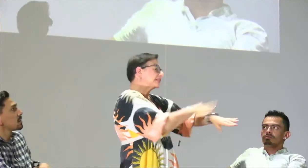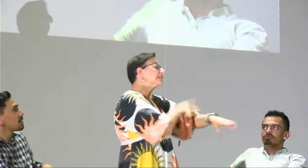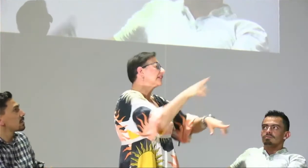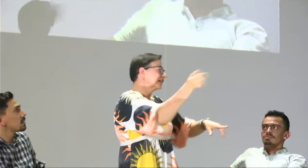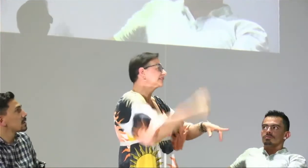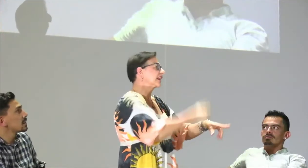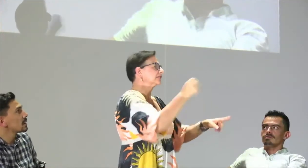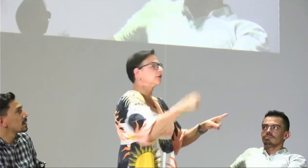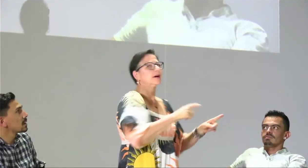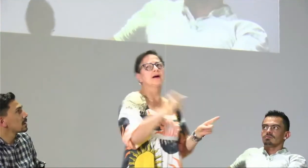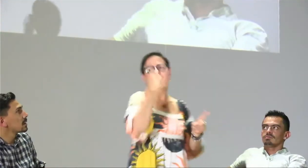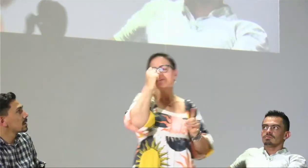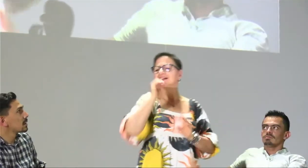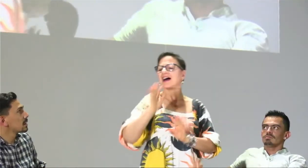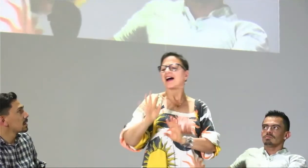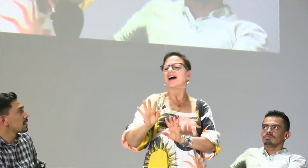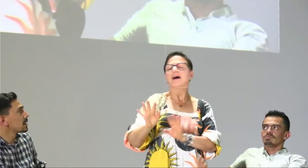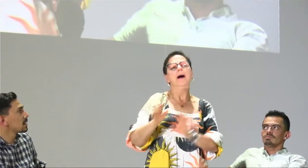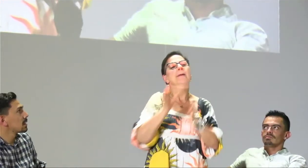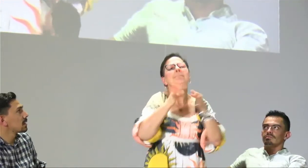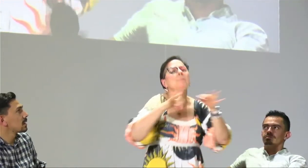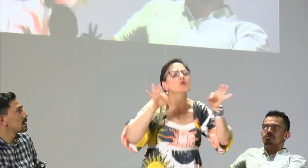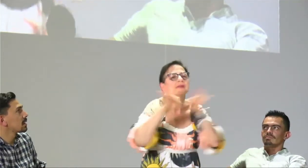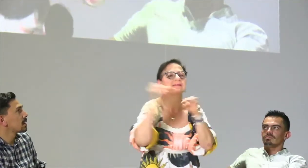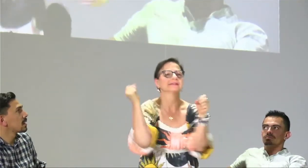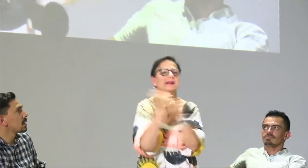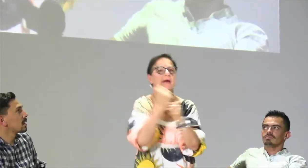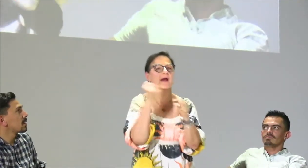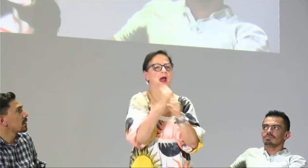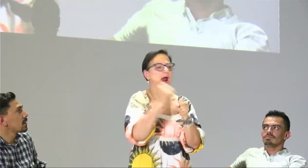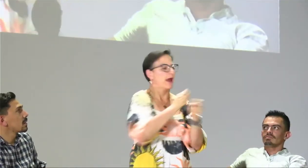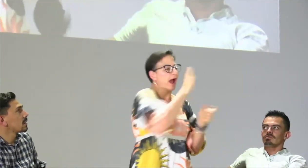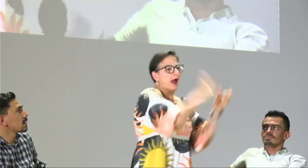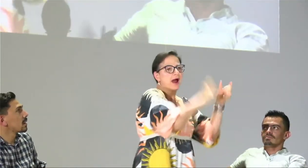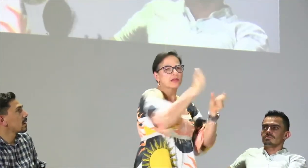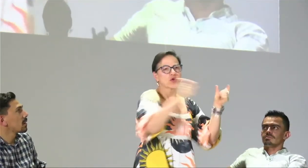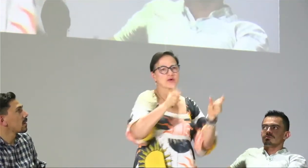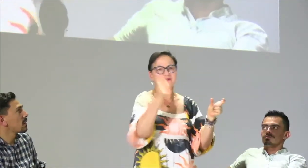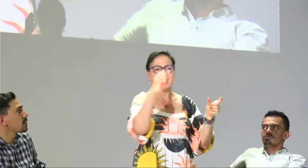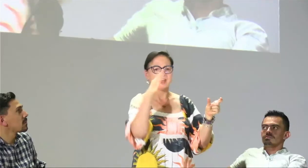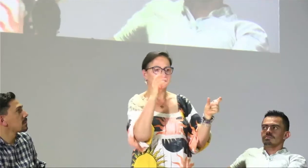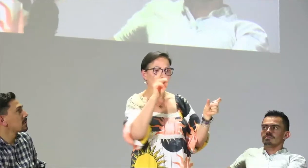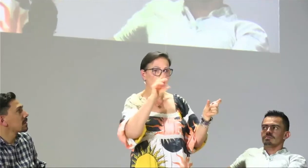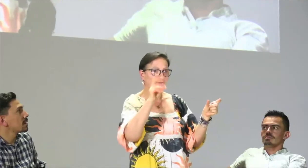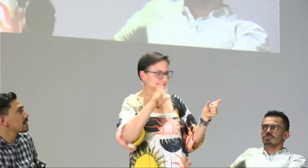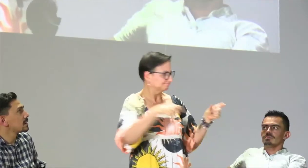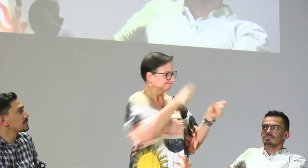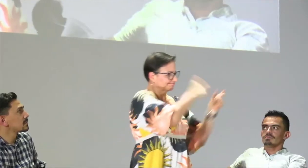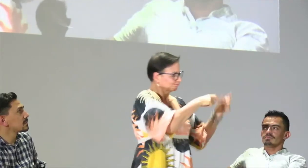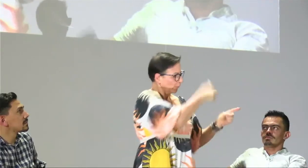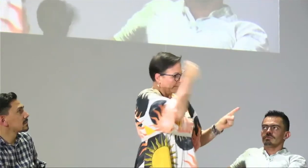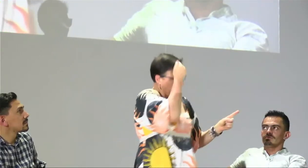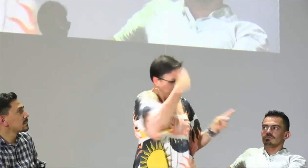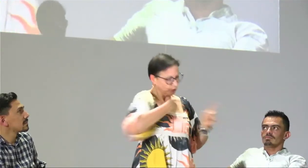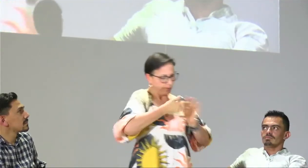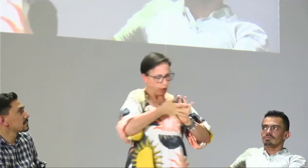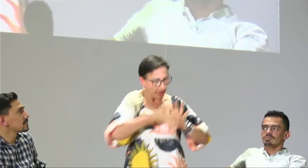el docente dice bueno el modelo lingüístico le dice al docente venga necesitamos una sensibilización no es importante que todos los